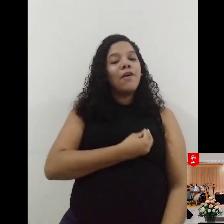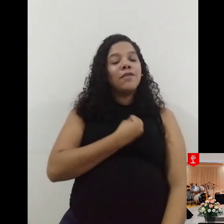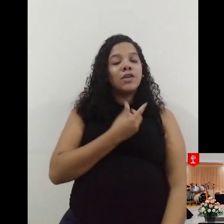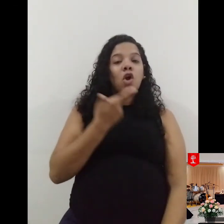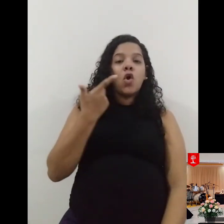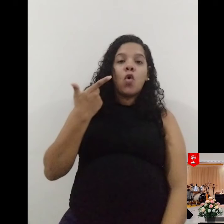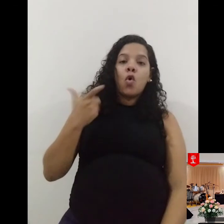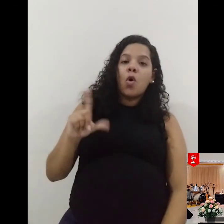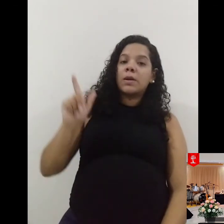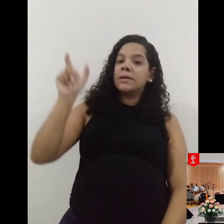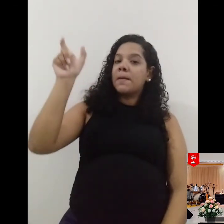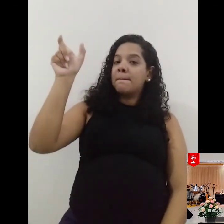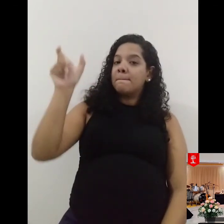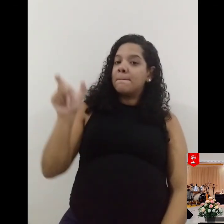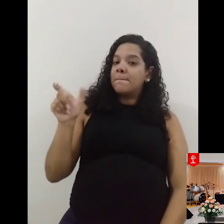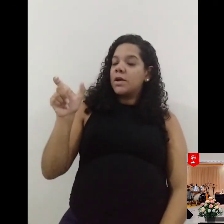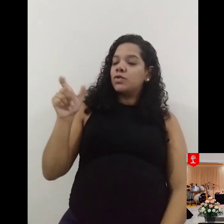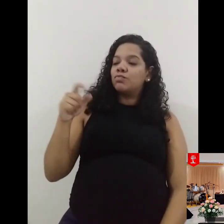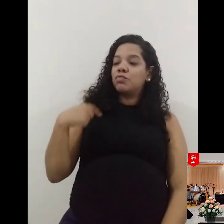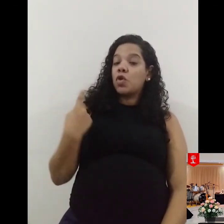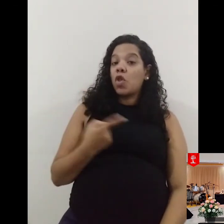que estamos além.